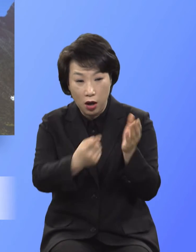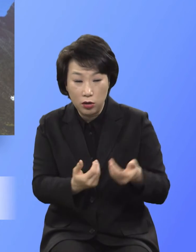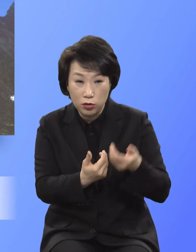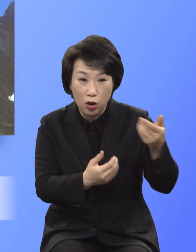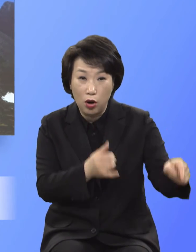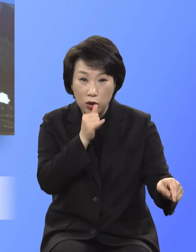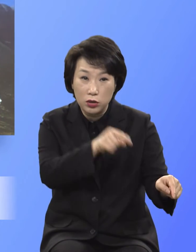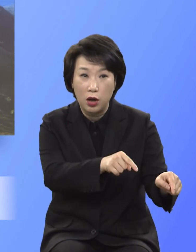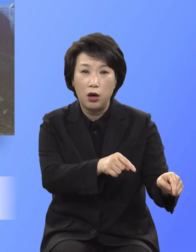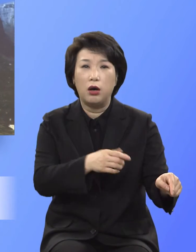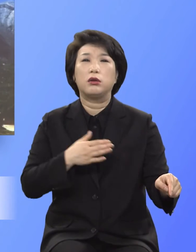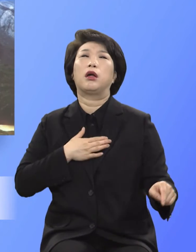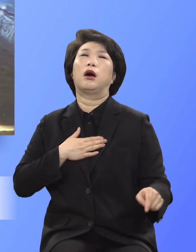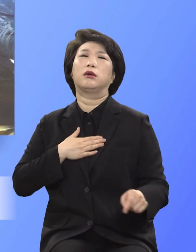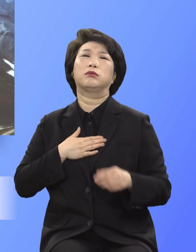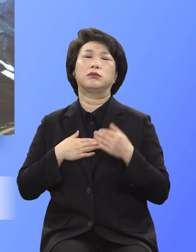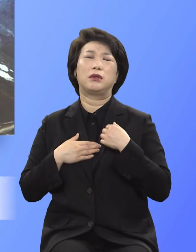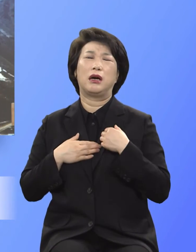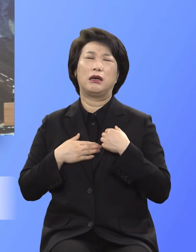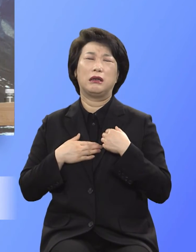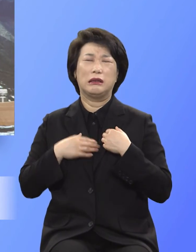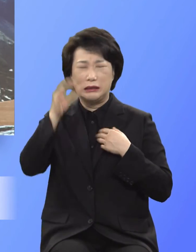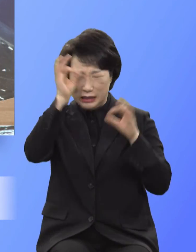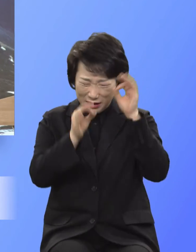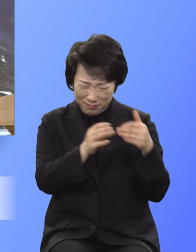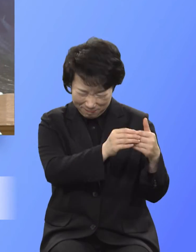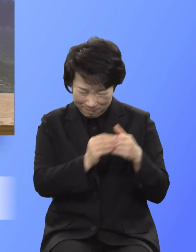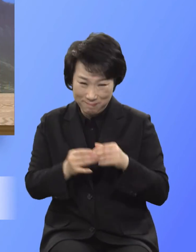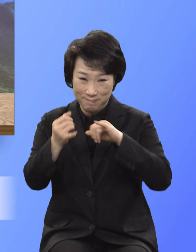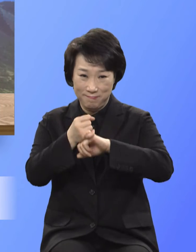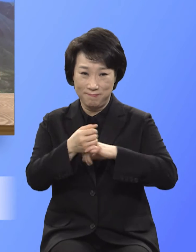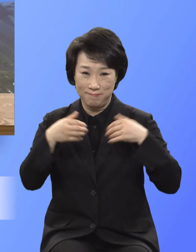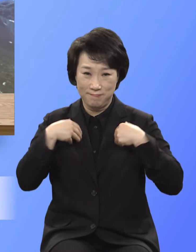있다면 당신은 반드시 찾아야 합니다.